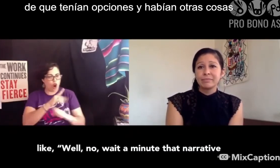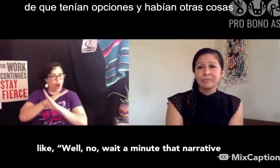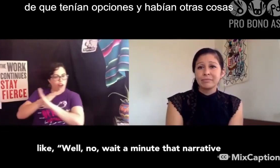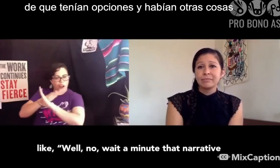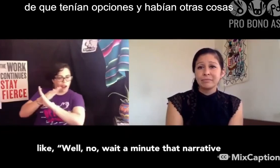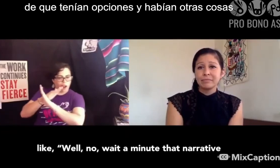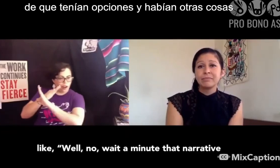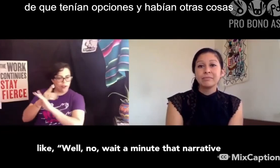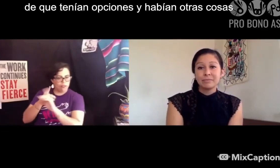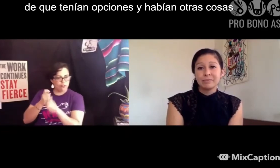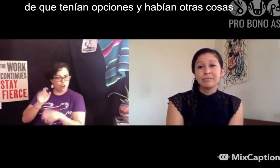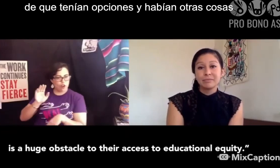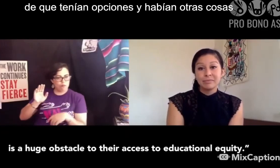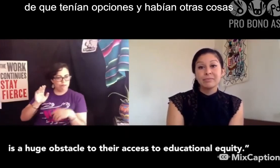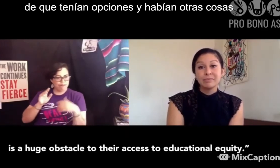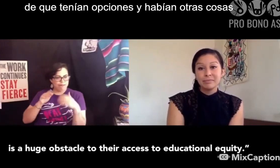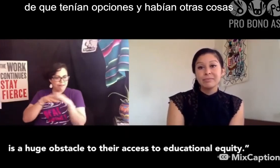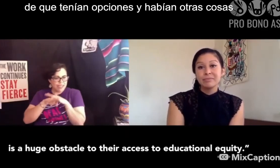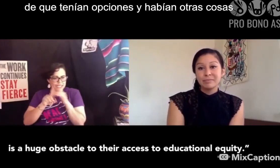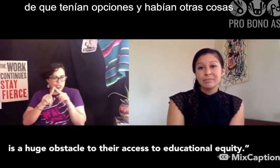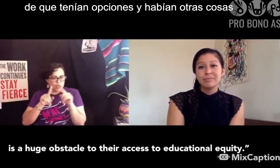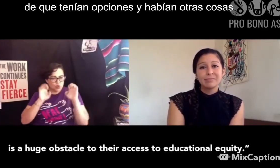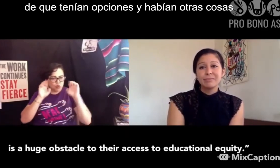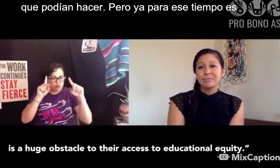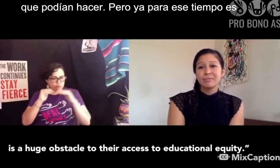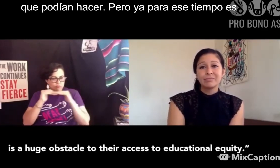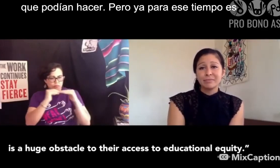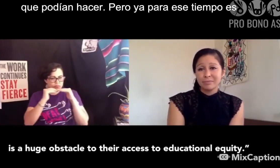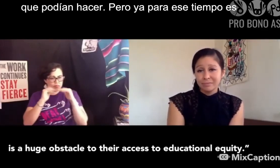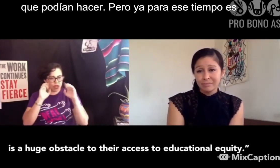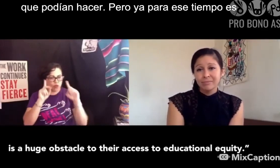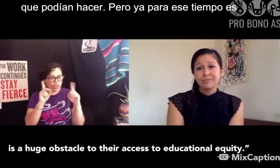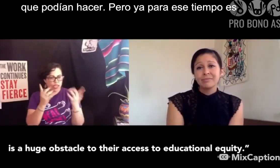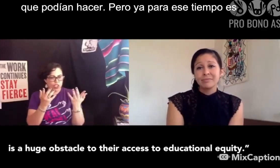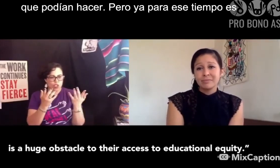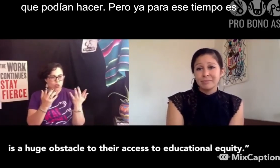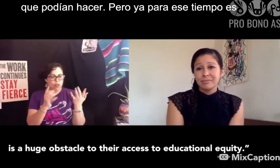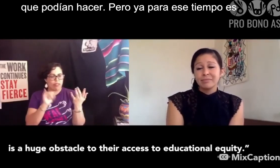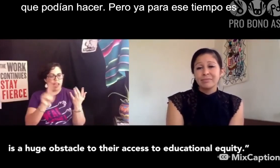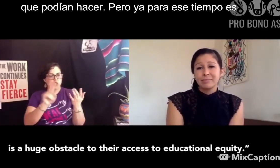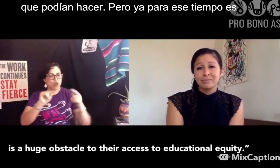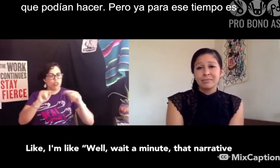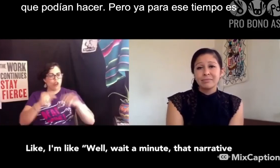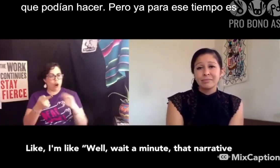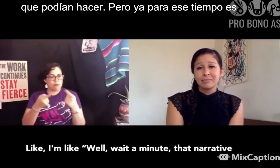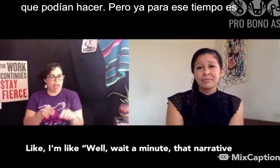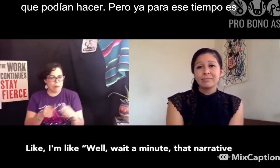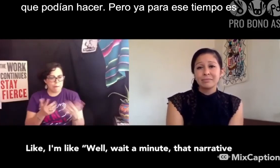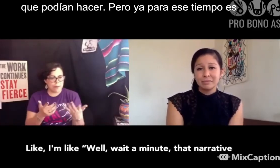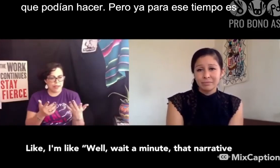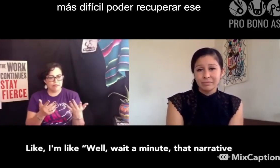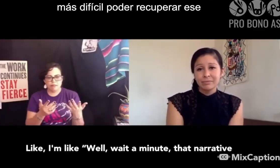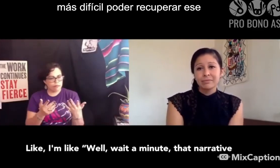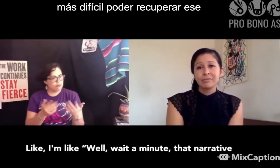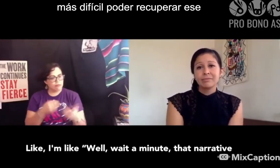que tenían opciones y habían otras cosas que podían hacer. Pero ya para ese